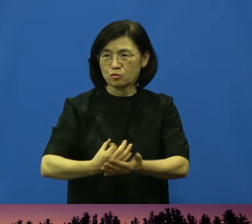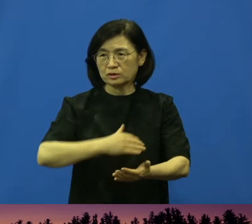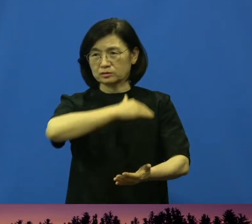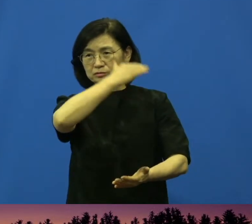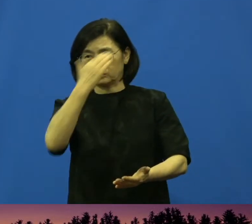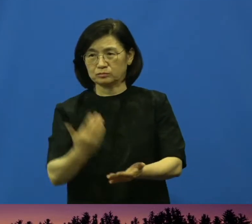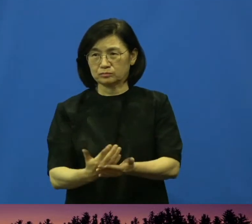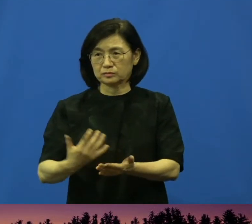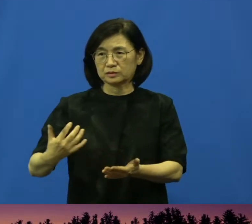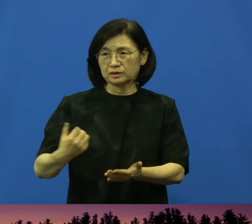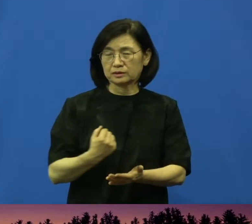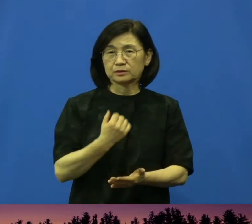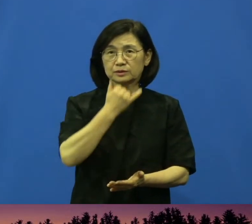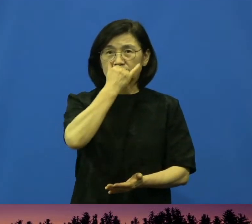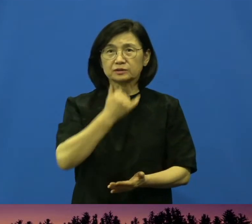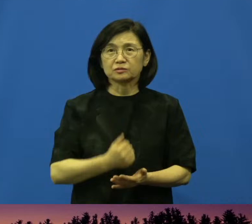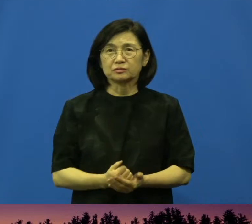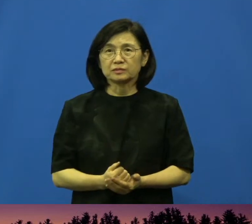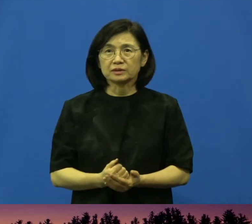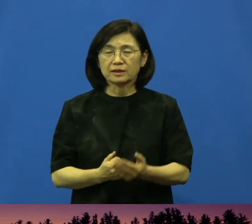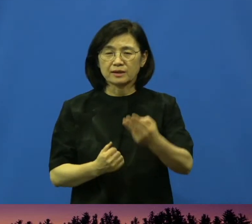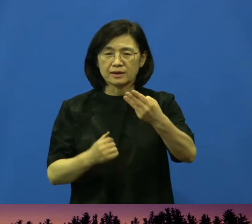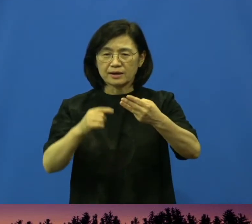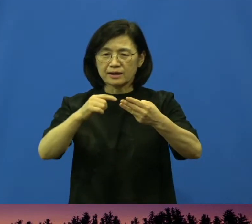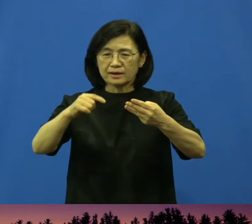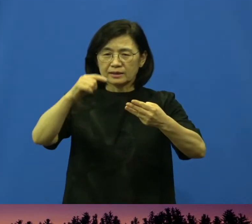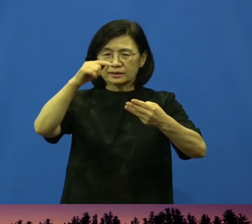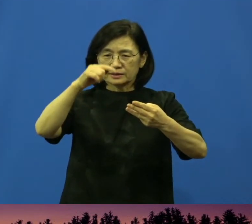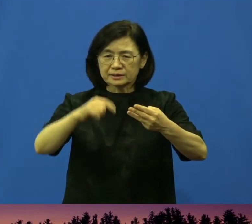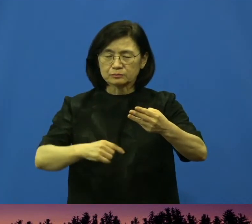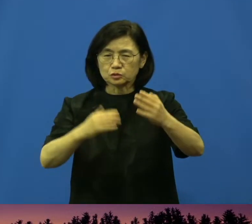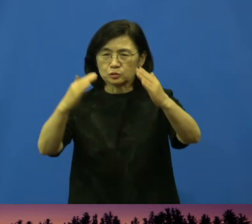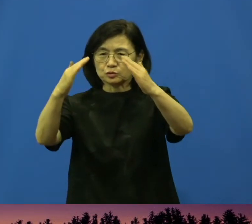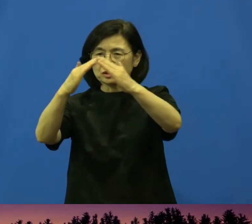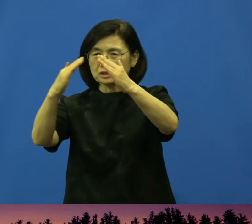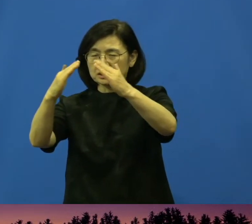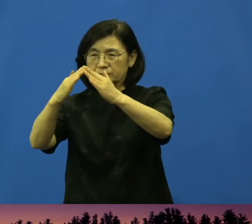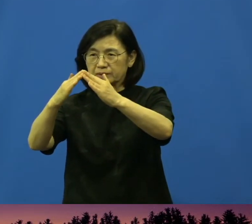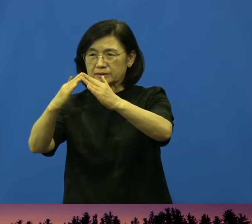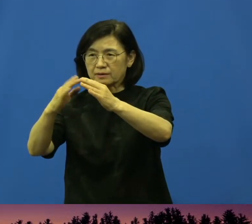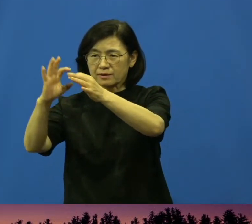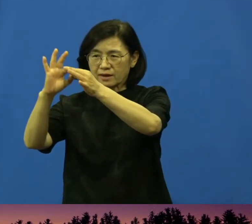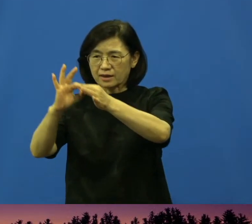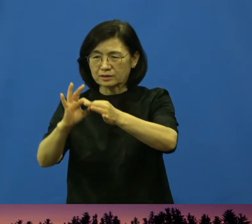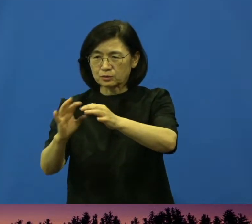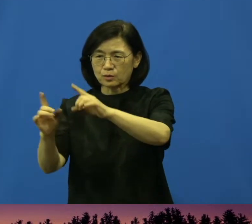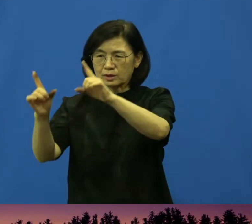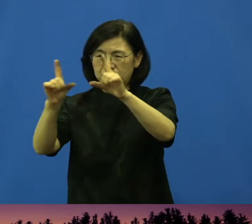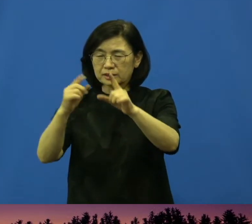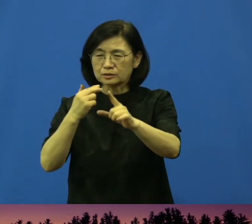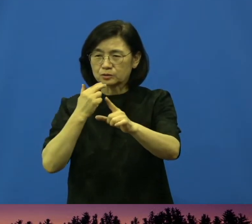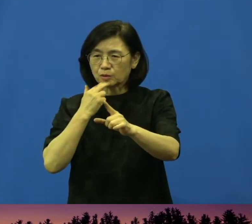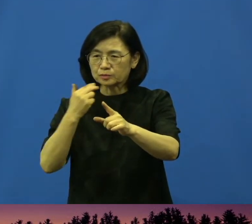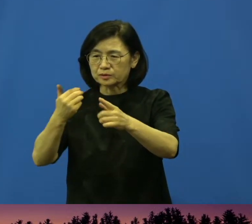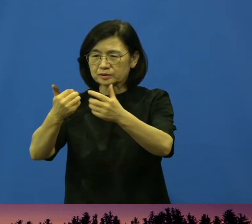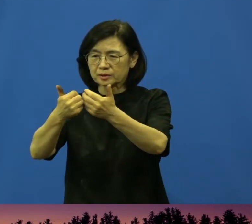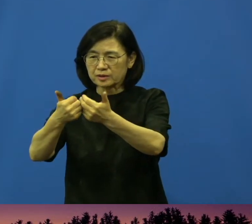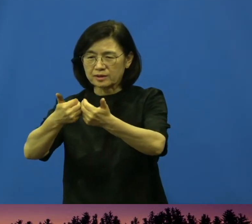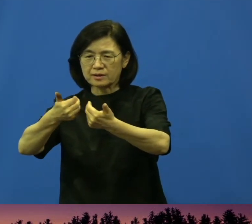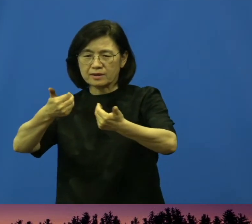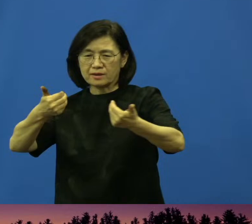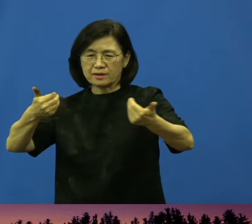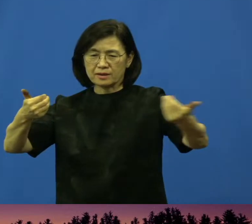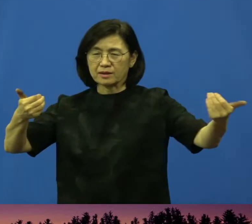이제 더 이상 같이 있을 수 없으니까 결별을 하죠. 결별을 하고 이제 헤어지는데 이미 야곱은